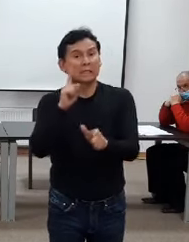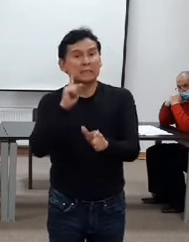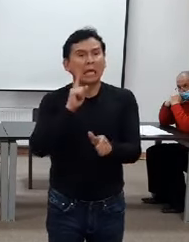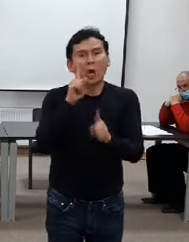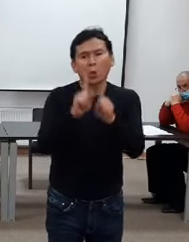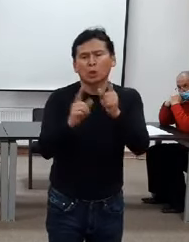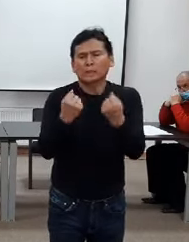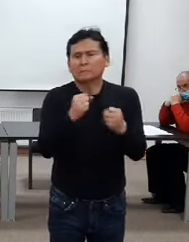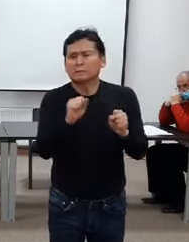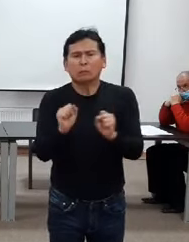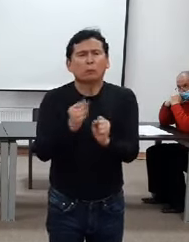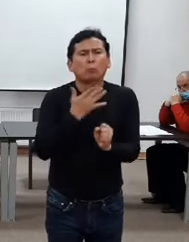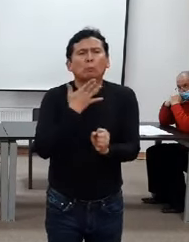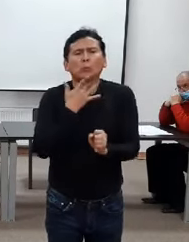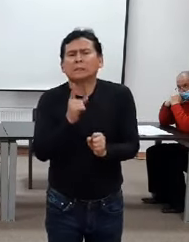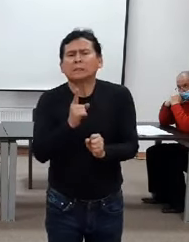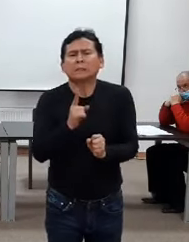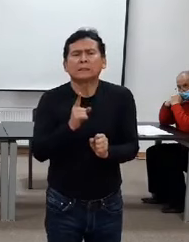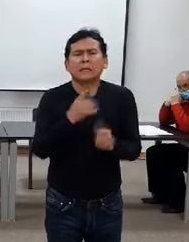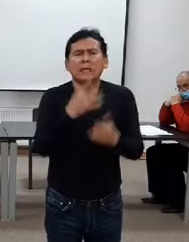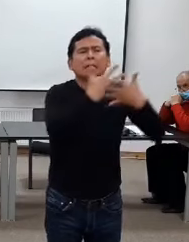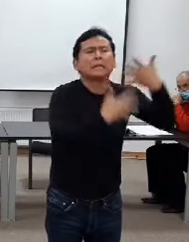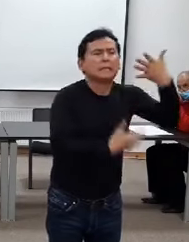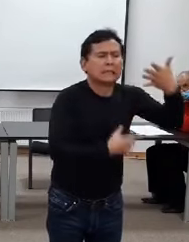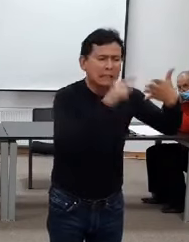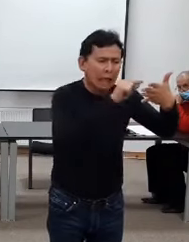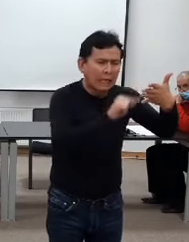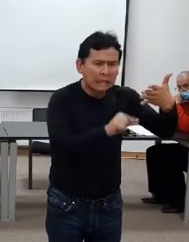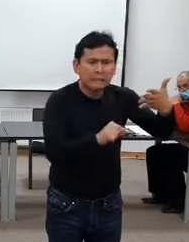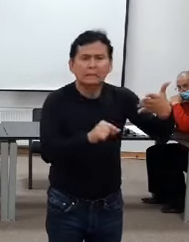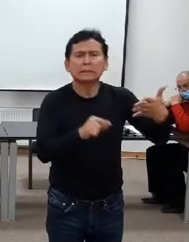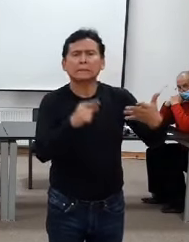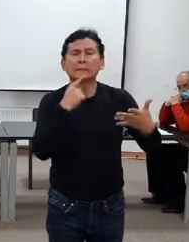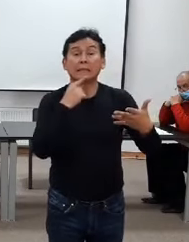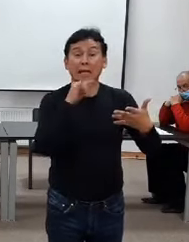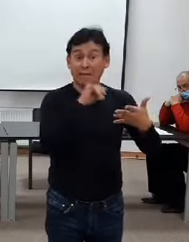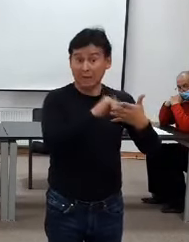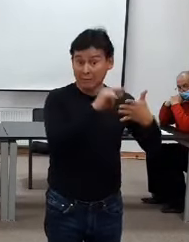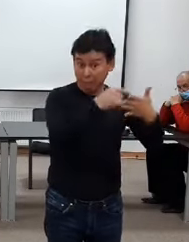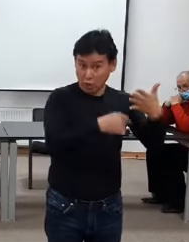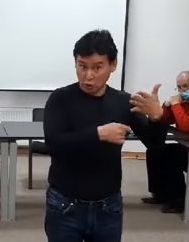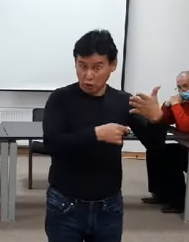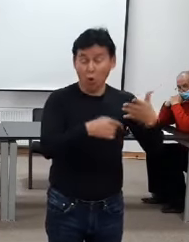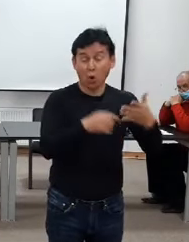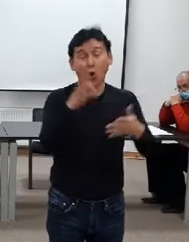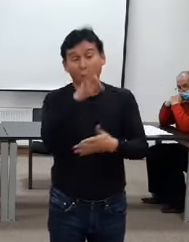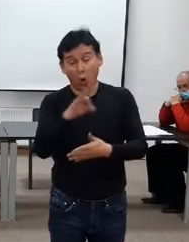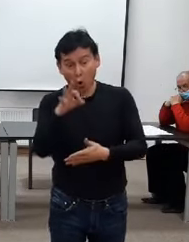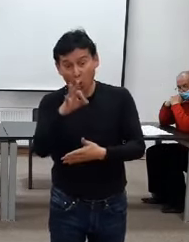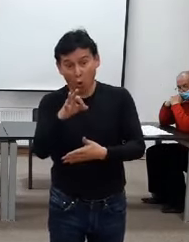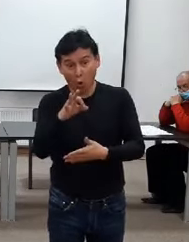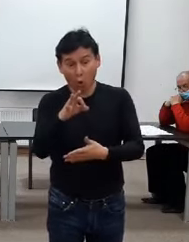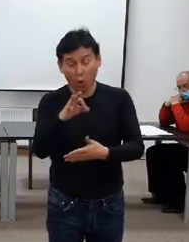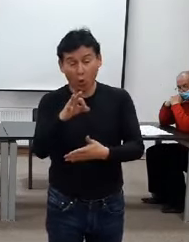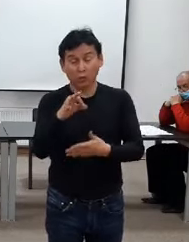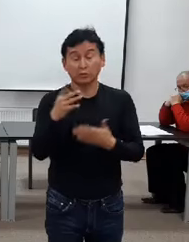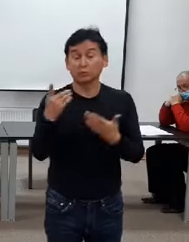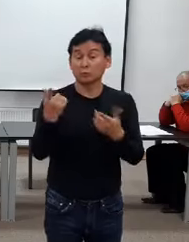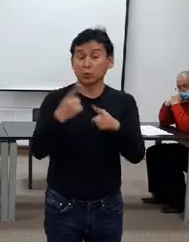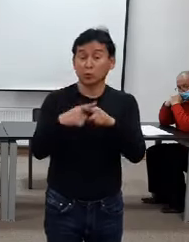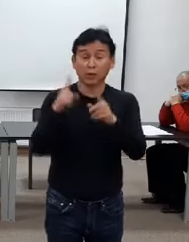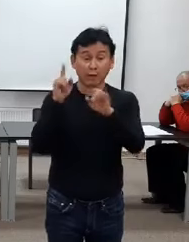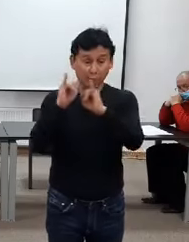inquietud de por qué no utilizábamos la lista de pasajeros que habitualmente entrega la gerencia de la TAM o que se obtiene a través de los conductos